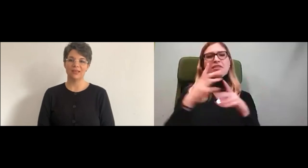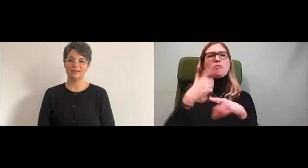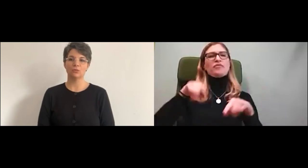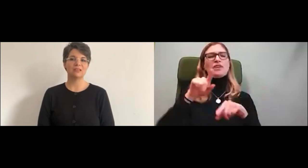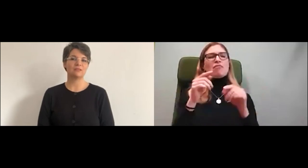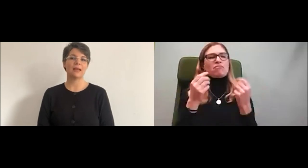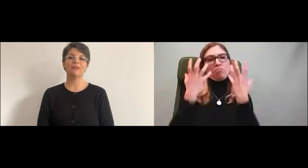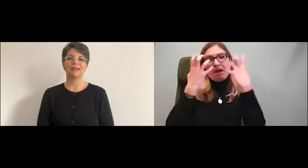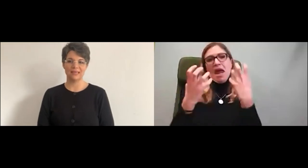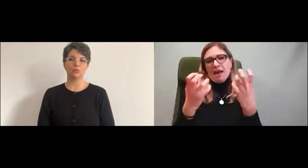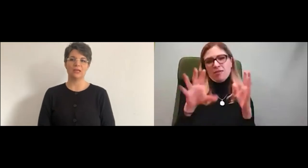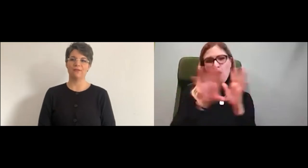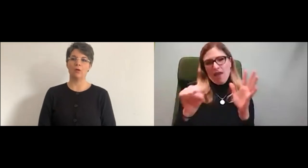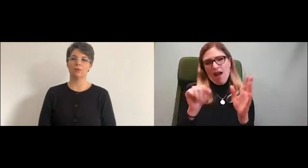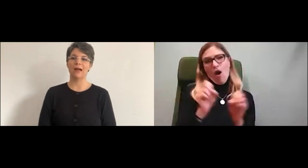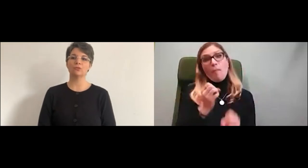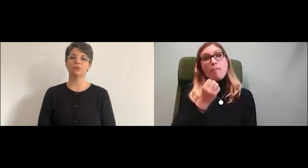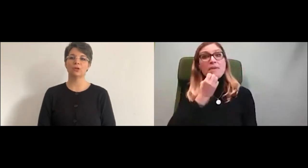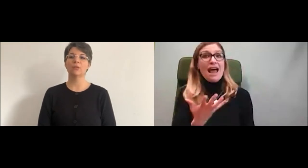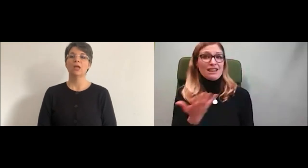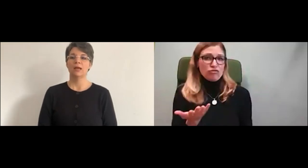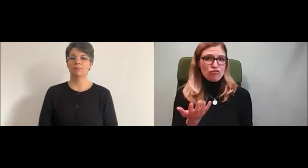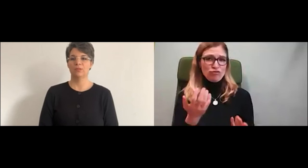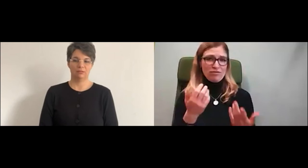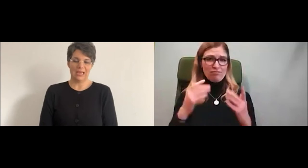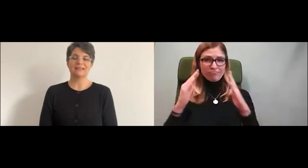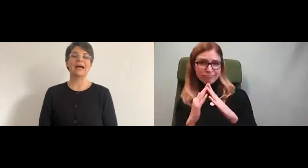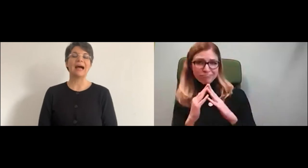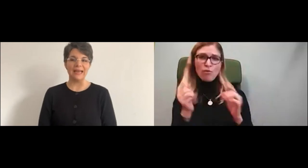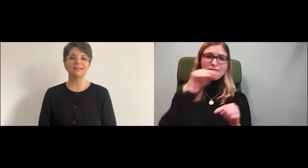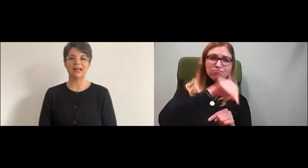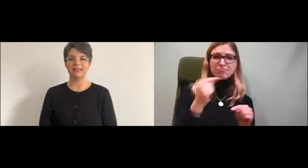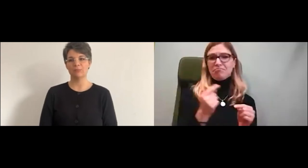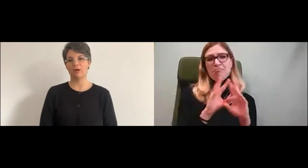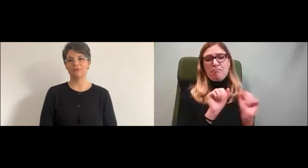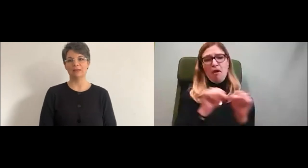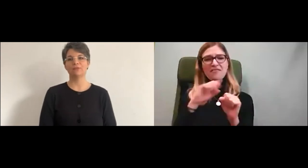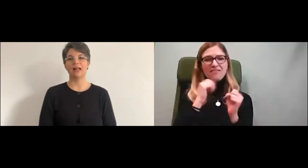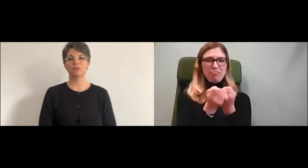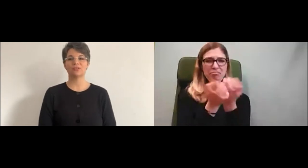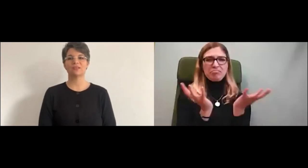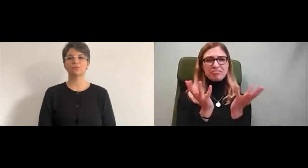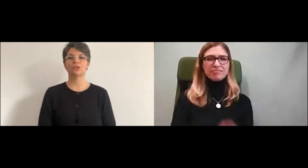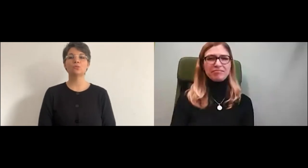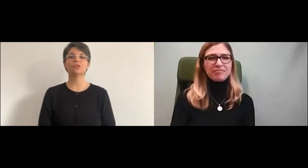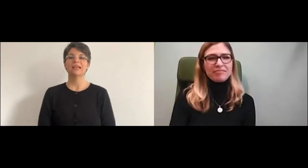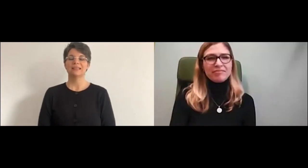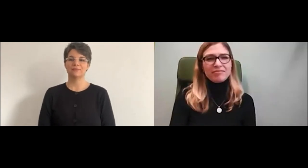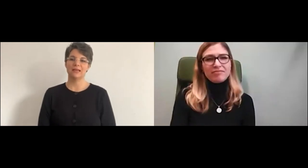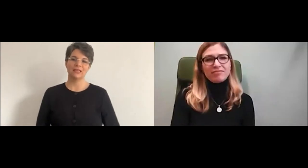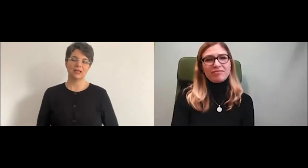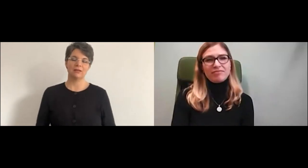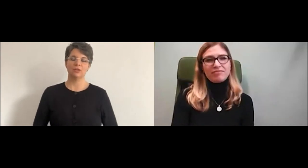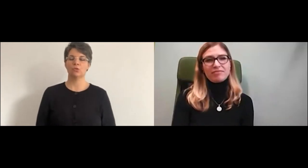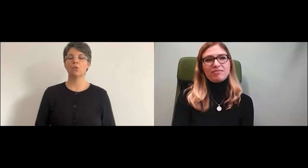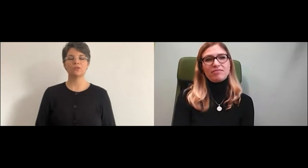gewappnet gewesen. Und deswegen haben wir da sehr gute Erfahrungen gemacht. Und ja, es erreicht die Teilnehmenden auf jeden Fall. Und es ist natürlich gut, dass wir